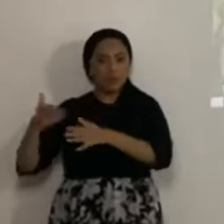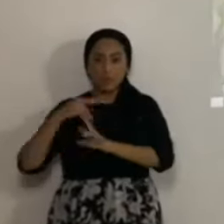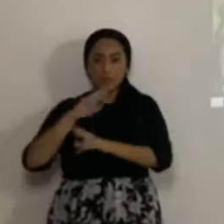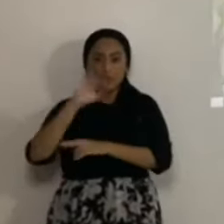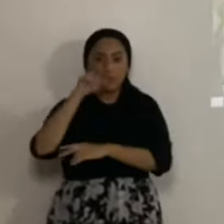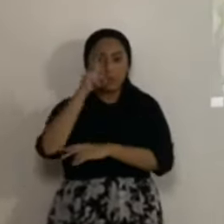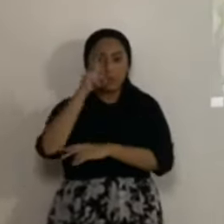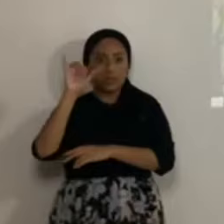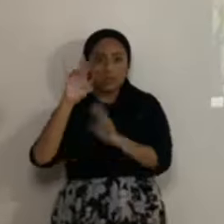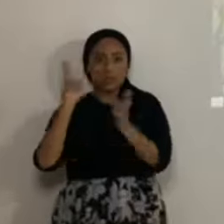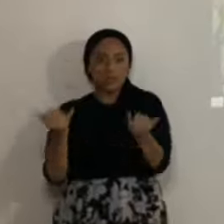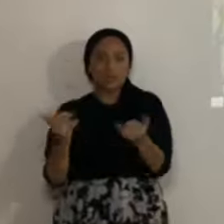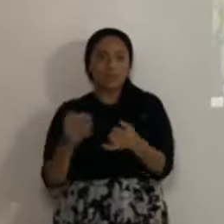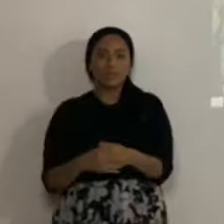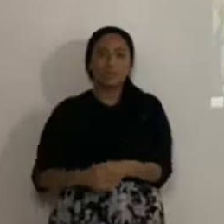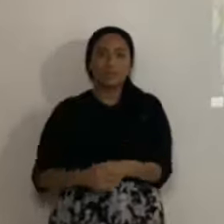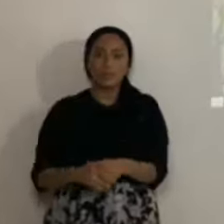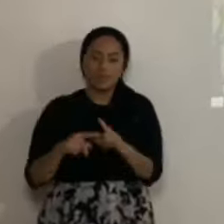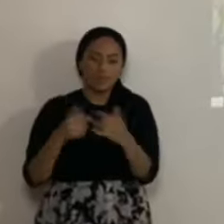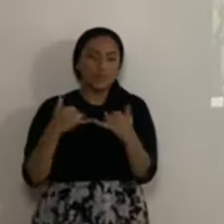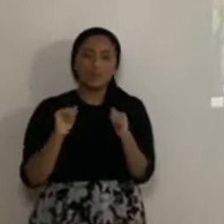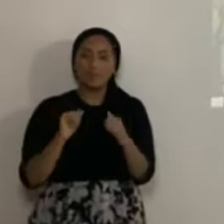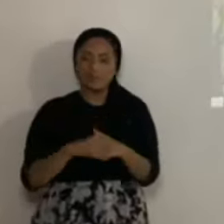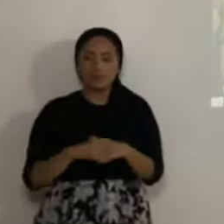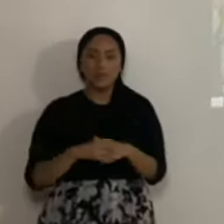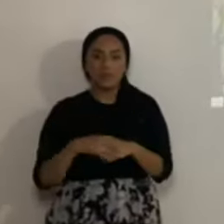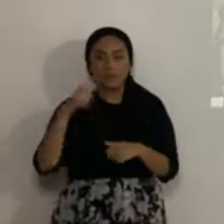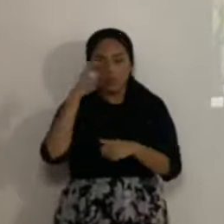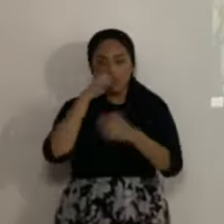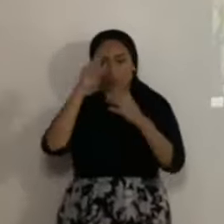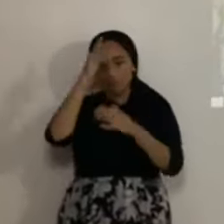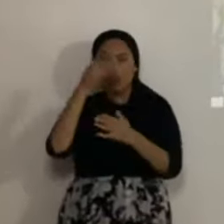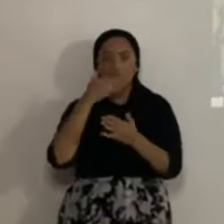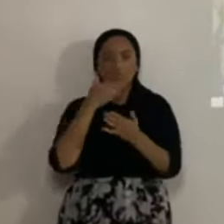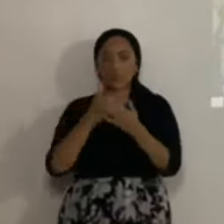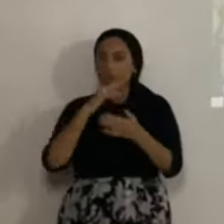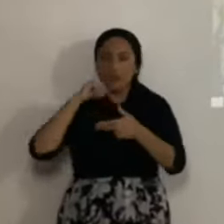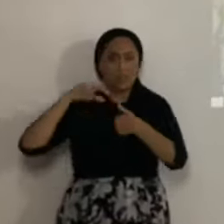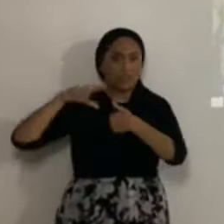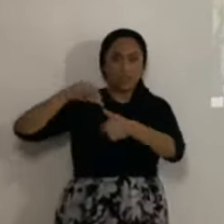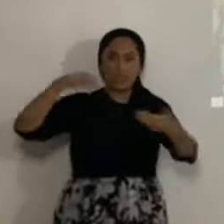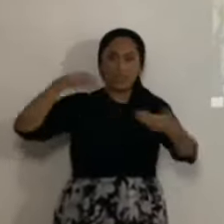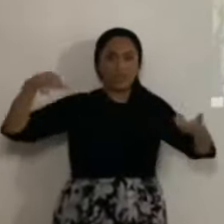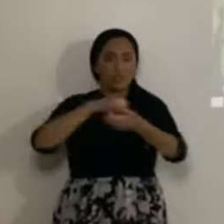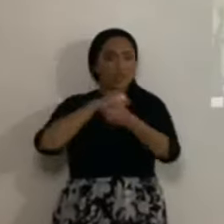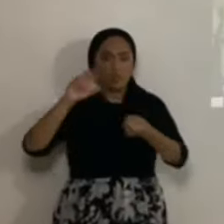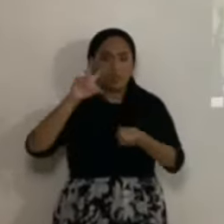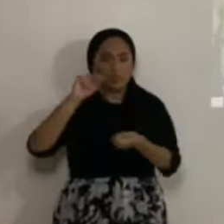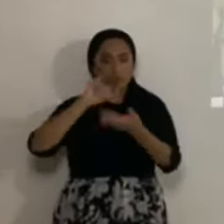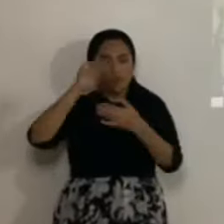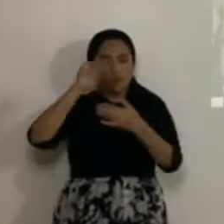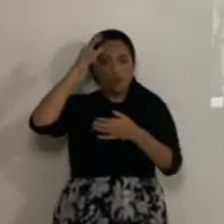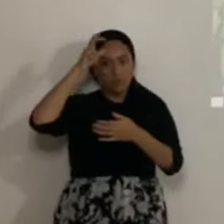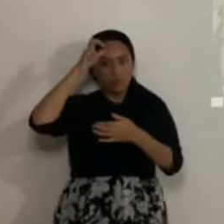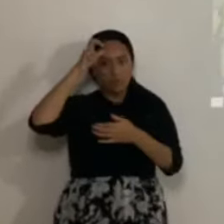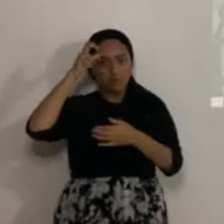julio, pero sí, porque el Eterno ha sido bueno, no las tormentas destructoras, esos son ángeles de muerte.